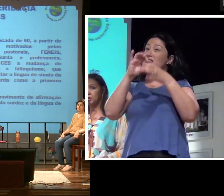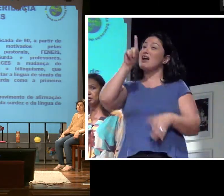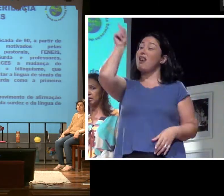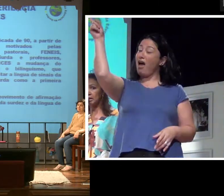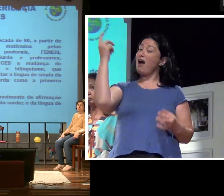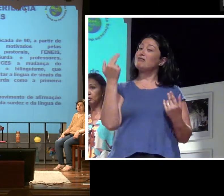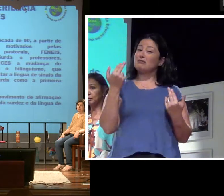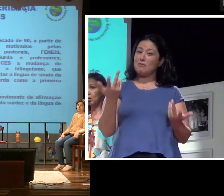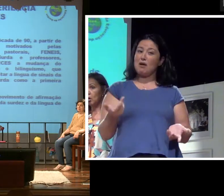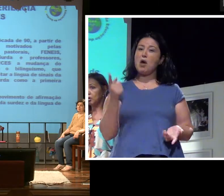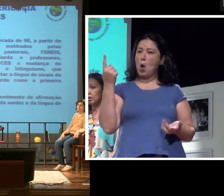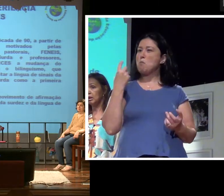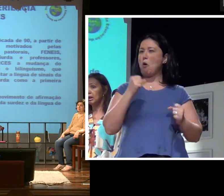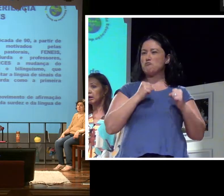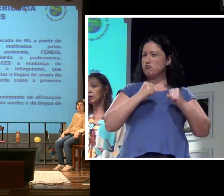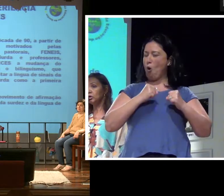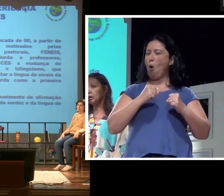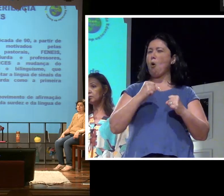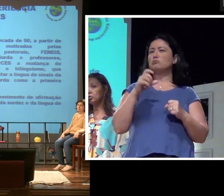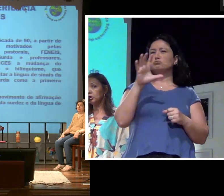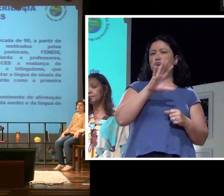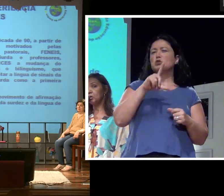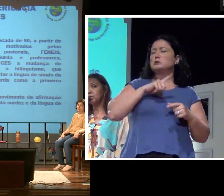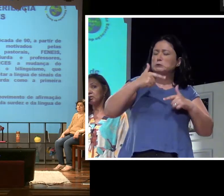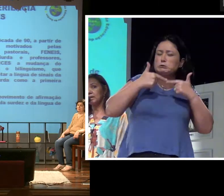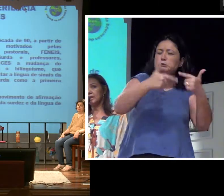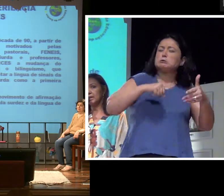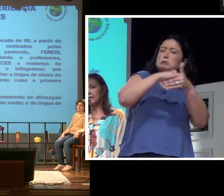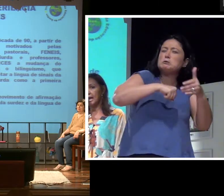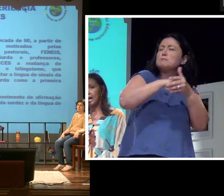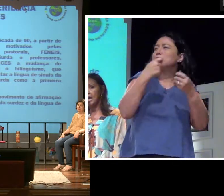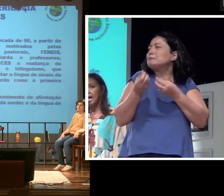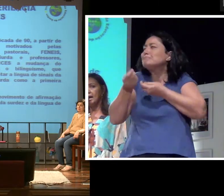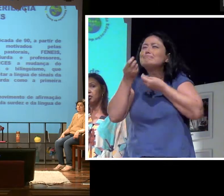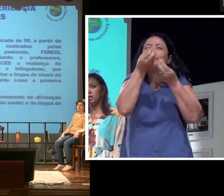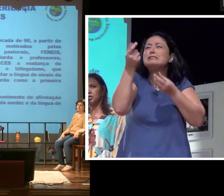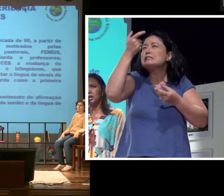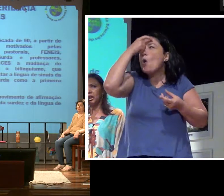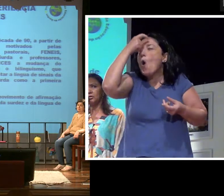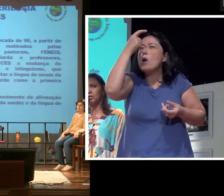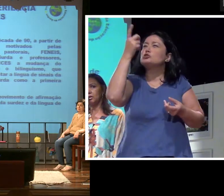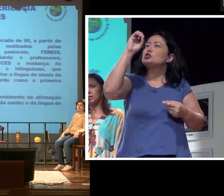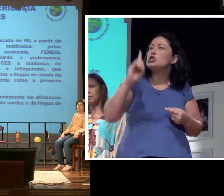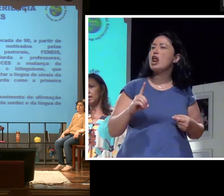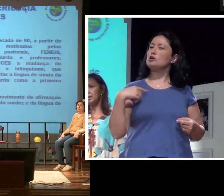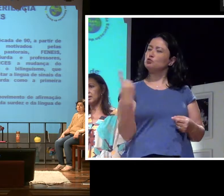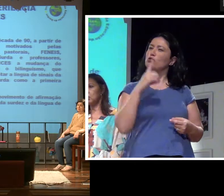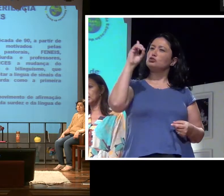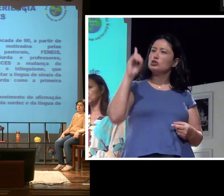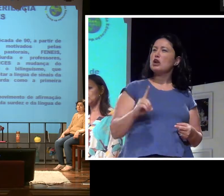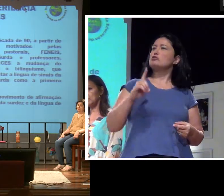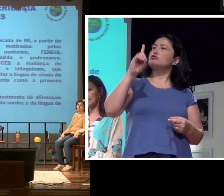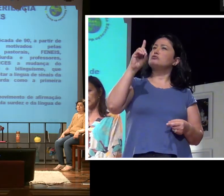também é uma instituição muito forte, que luta muito, que procura conscientizar os nossos direitos, os nossos